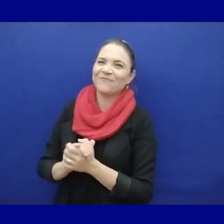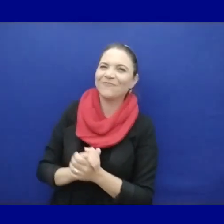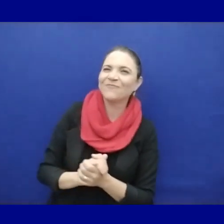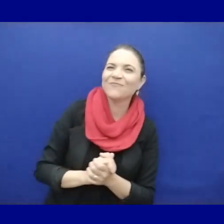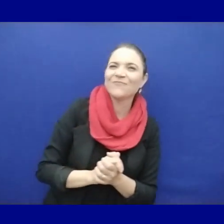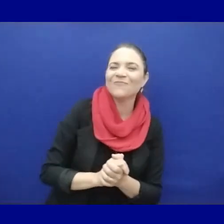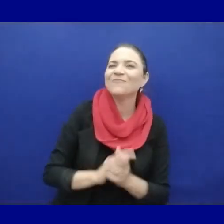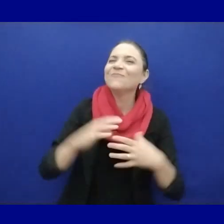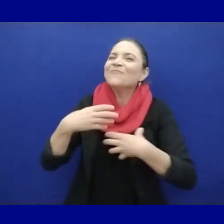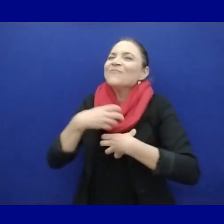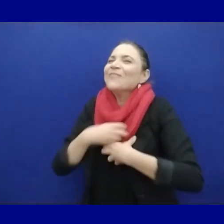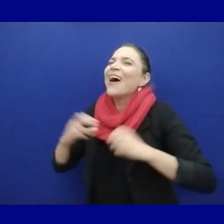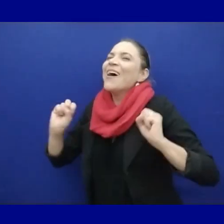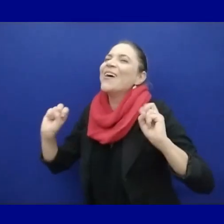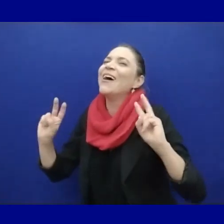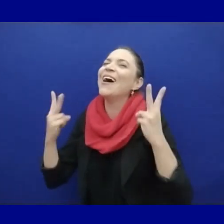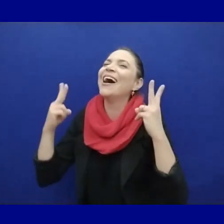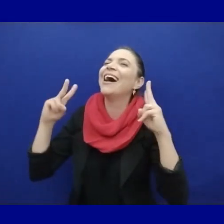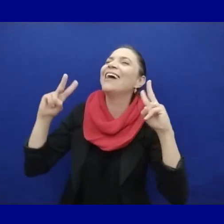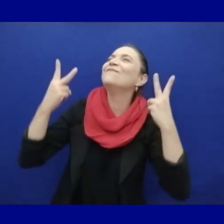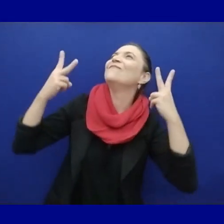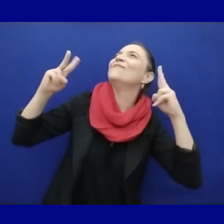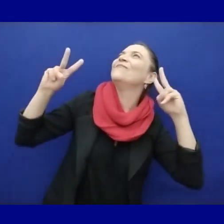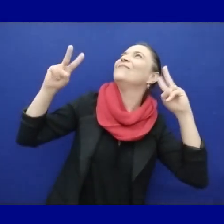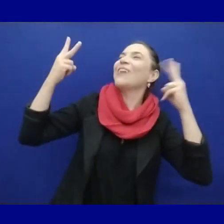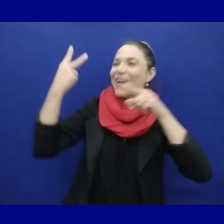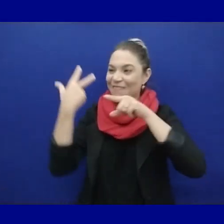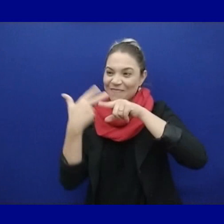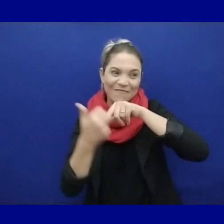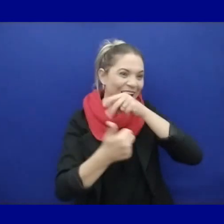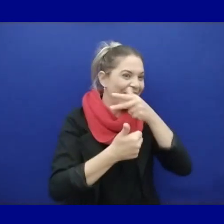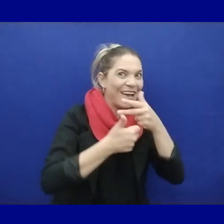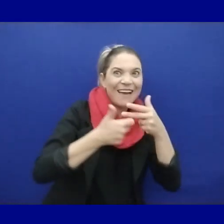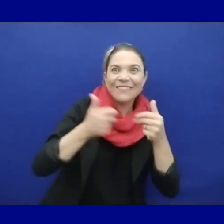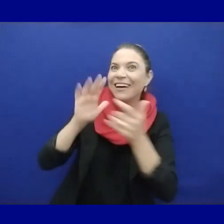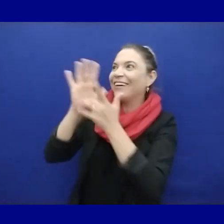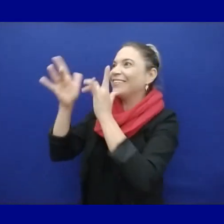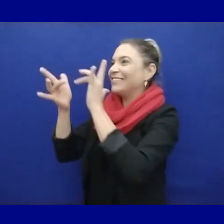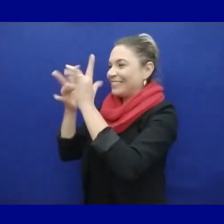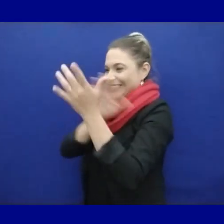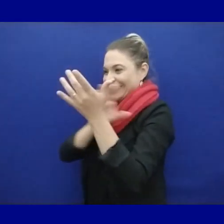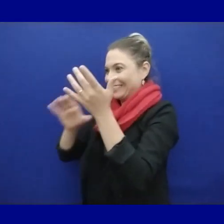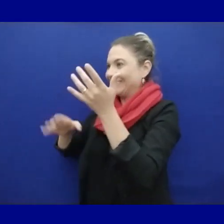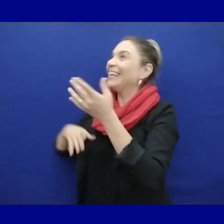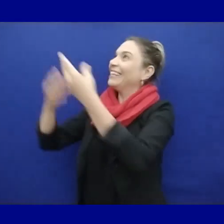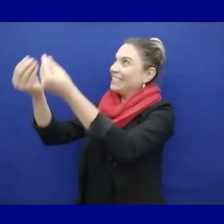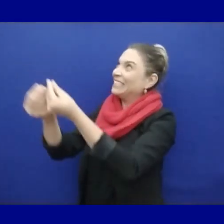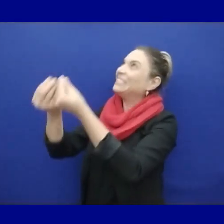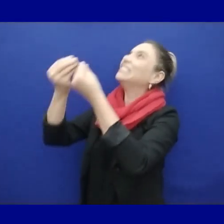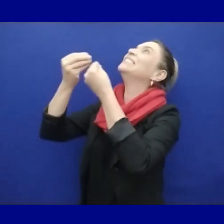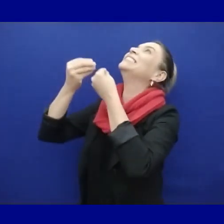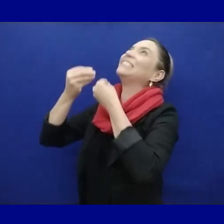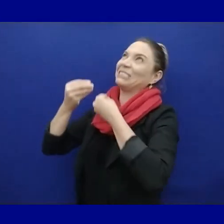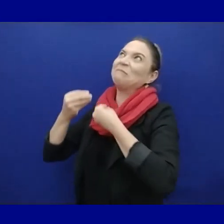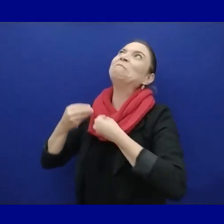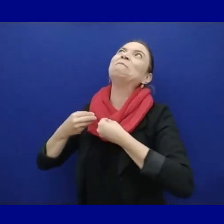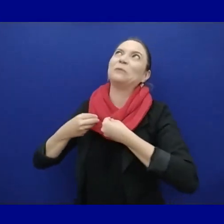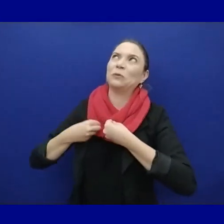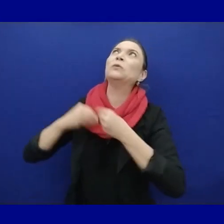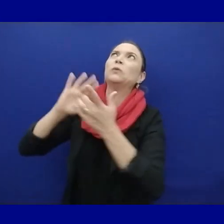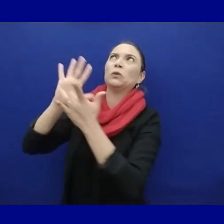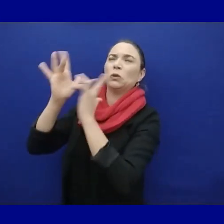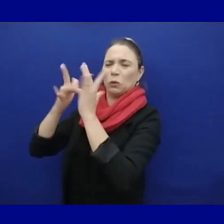Sempre vencendo, muito valoroso, Cristo Jesus, o Senhor.